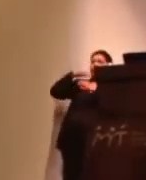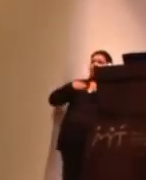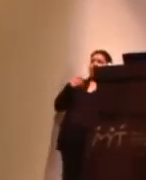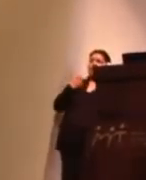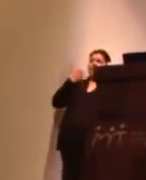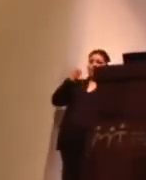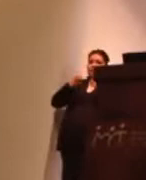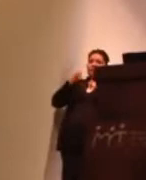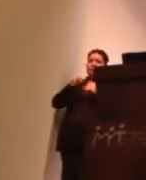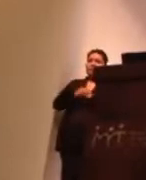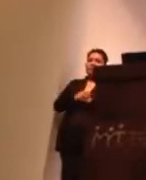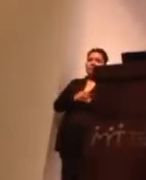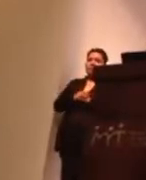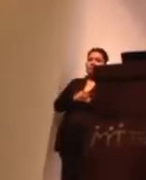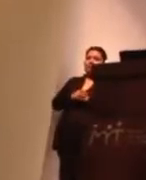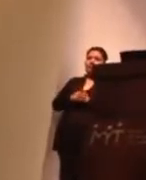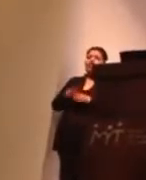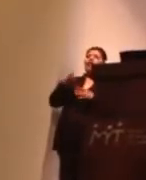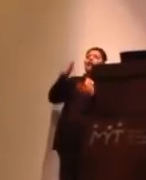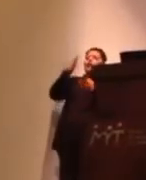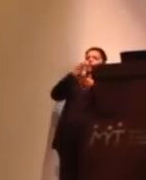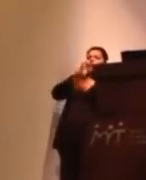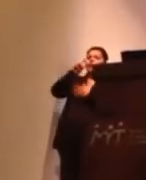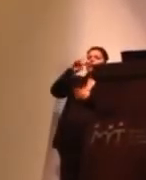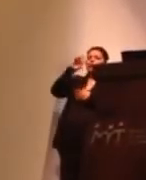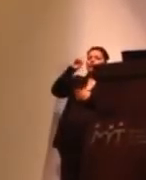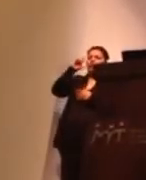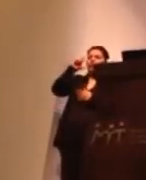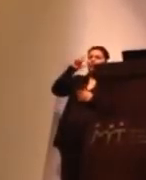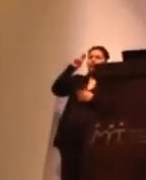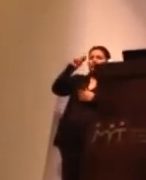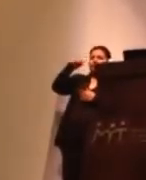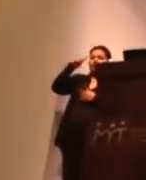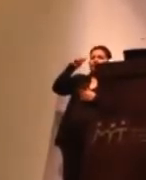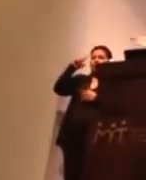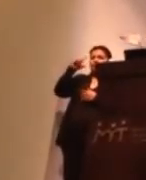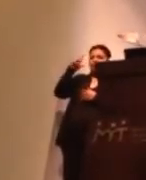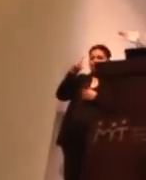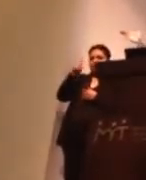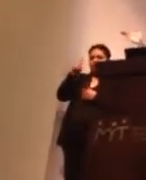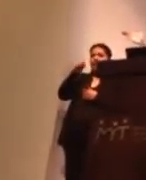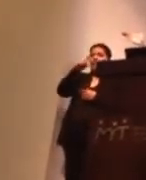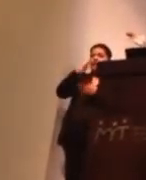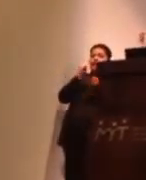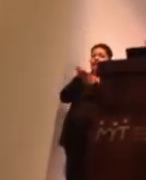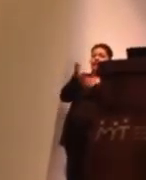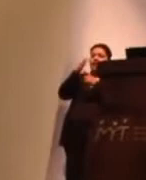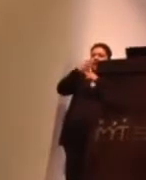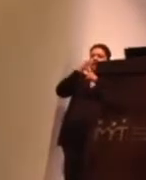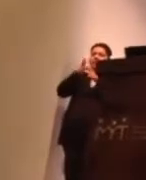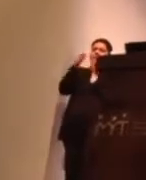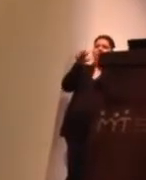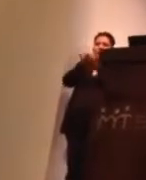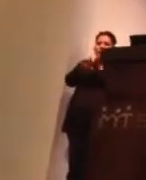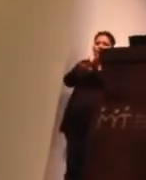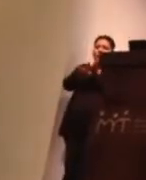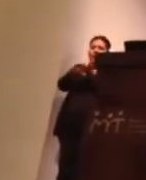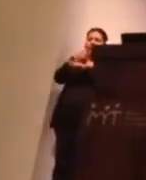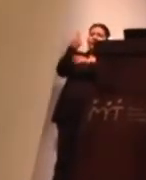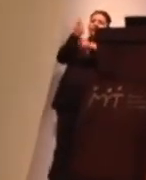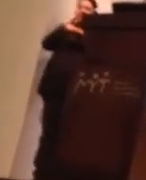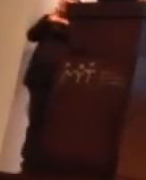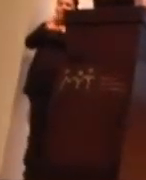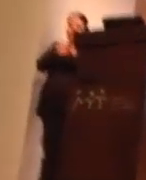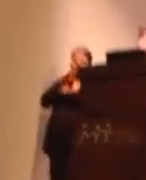Y inmediatamente con la voluntad, cortar. ¿Okay? Y cambiar el foco de atención. ¿Qué pasa con un niño que